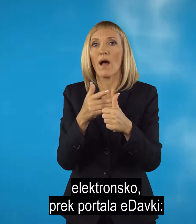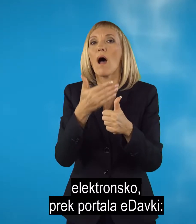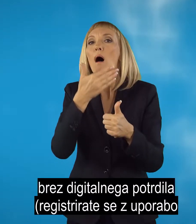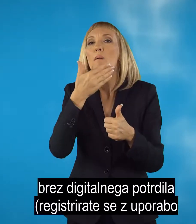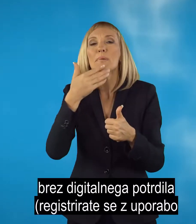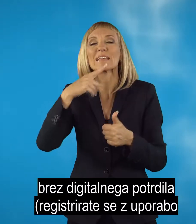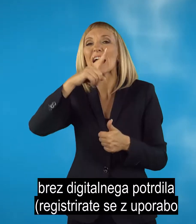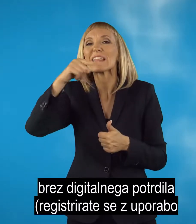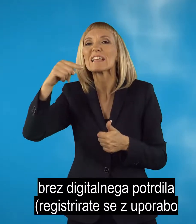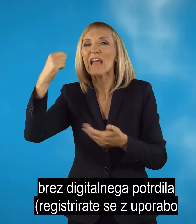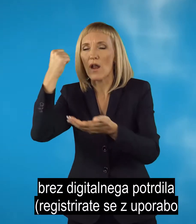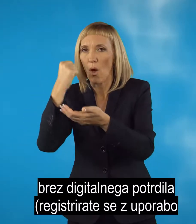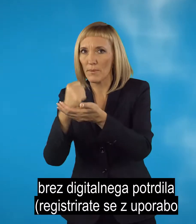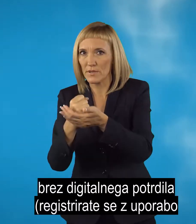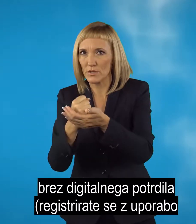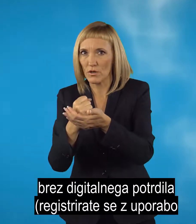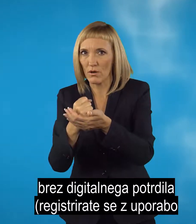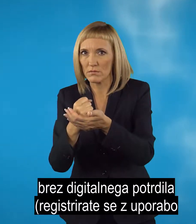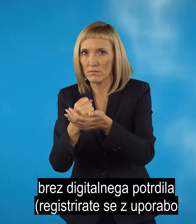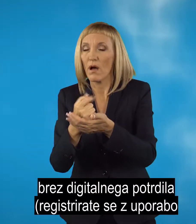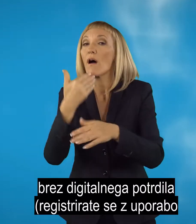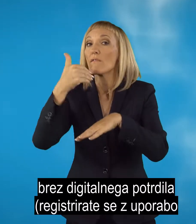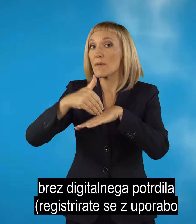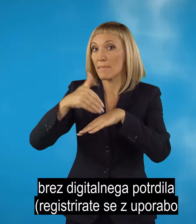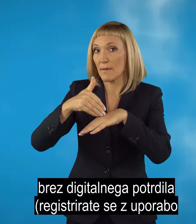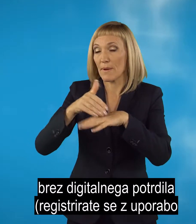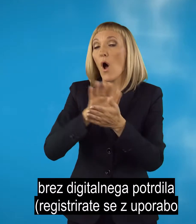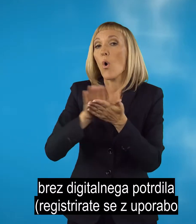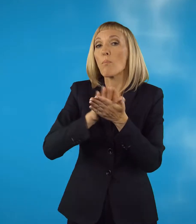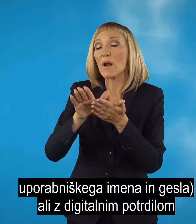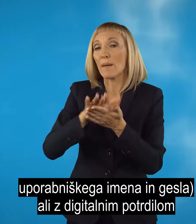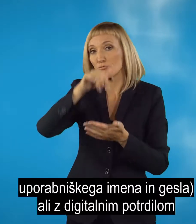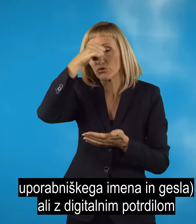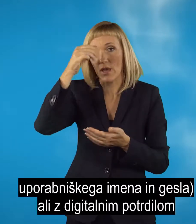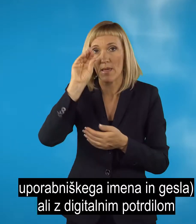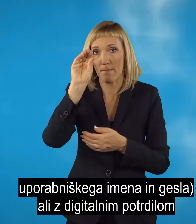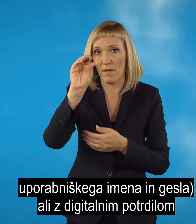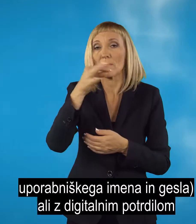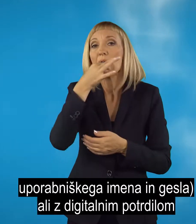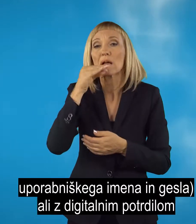brez digitalnega potrdila, registrirate se z uporabo uporabniškega imena in gesla